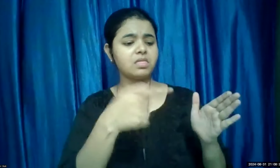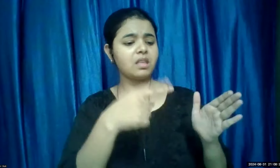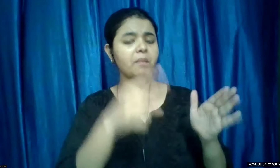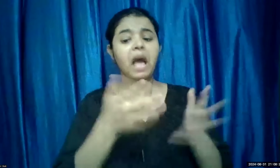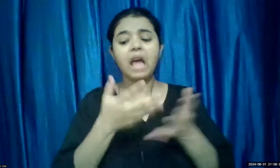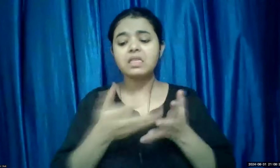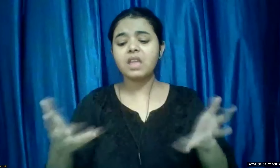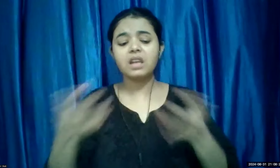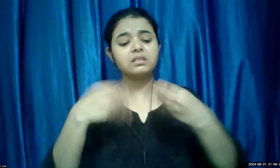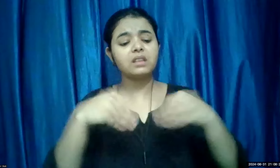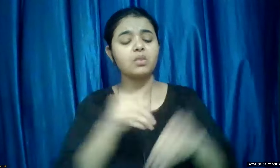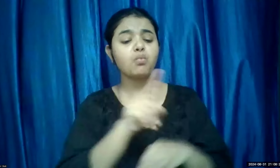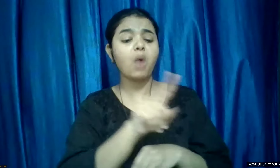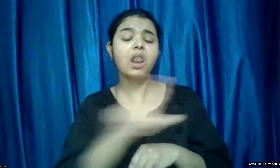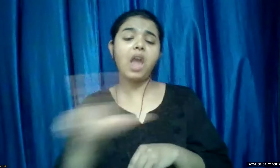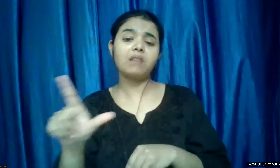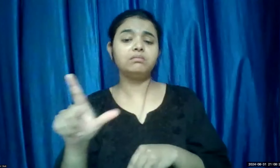बेचना है,